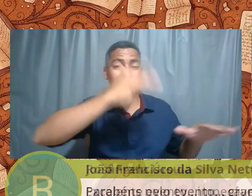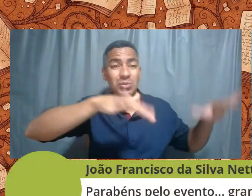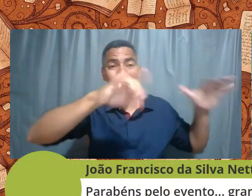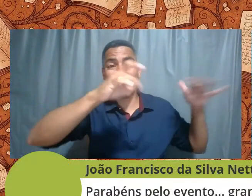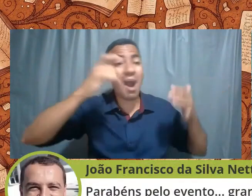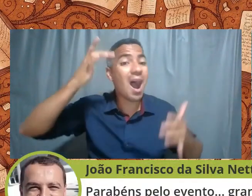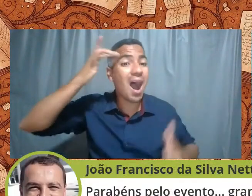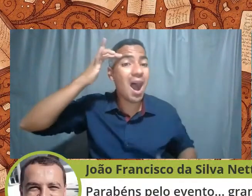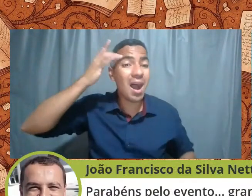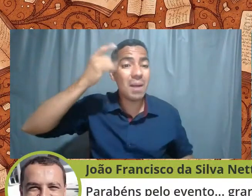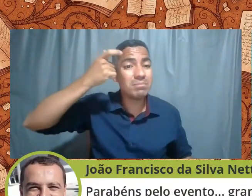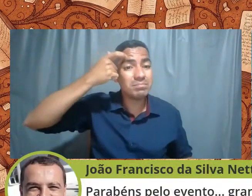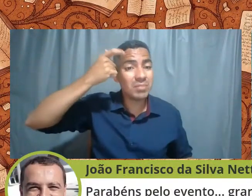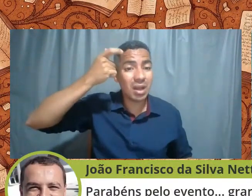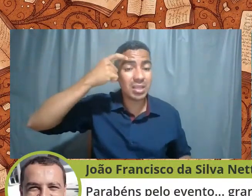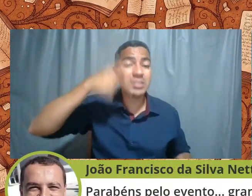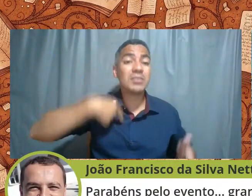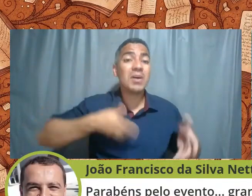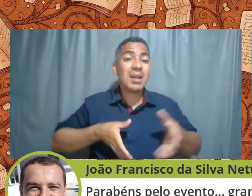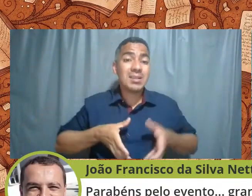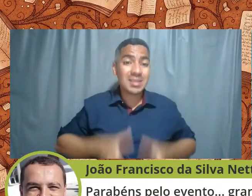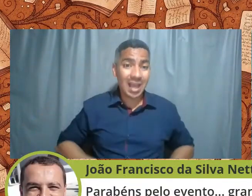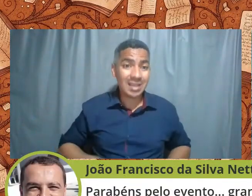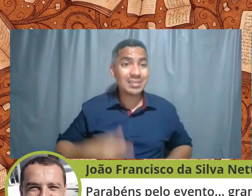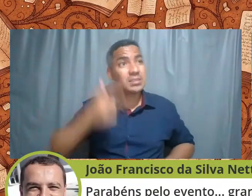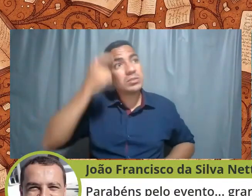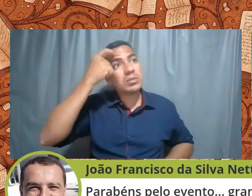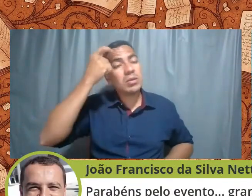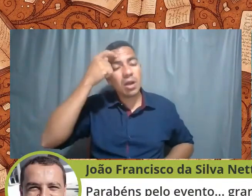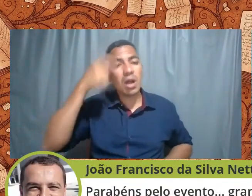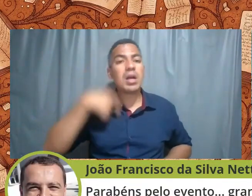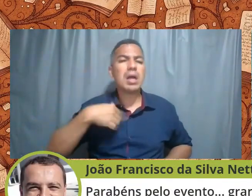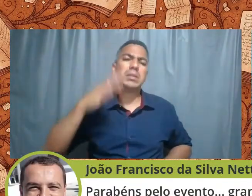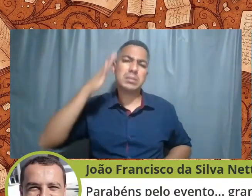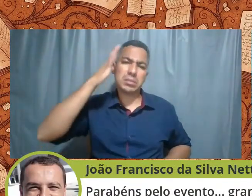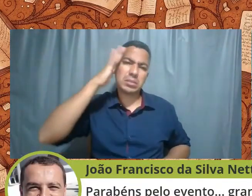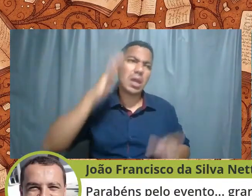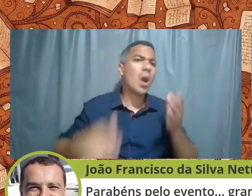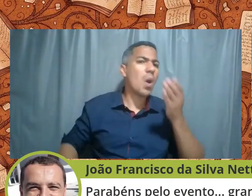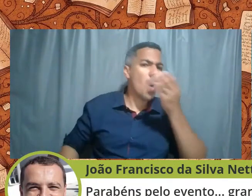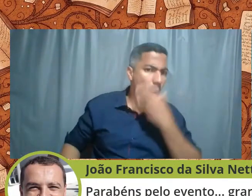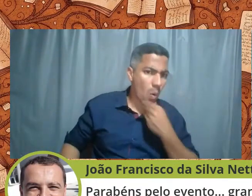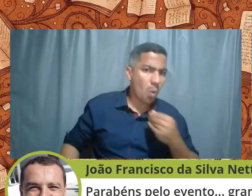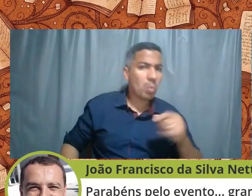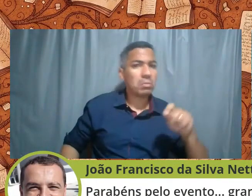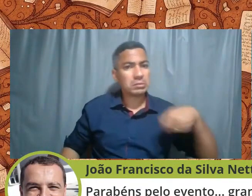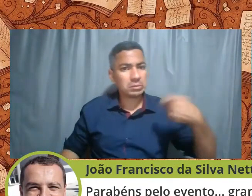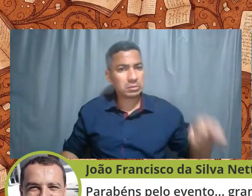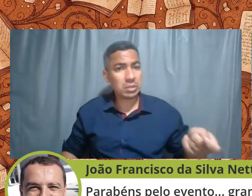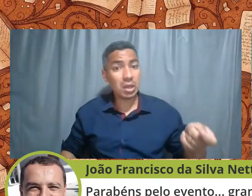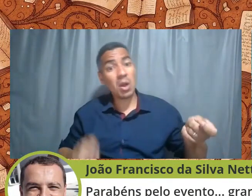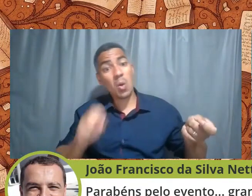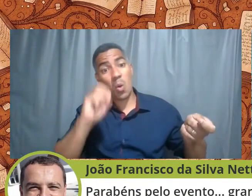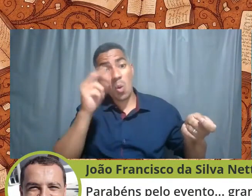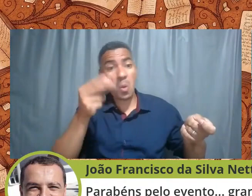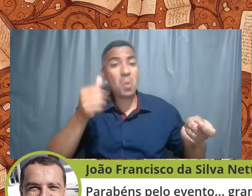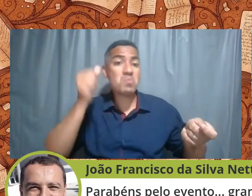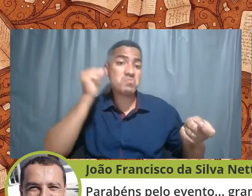a respeito da sua condição sexual, se você era homem ou se você era mulher, né, propriamente dito, né,